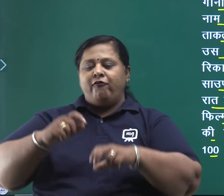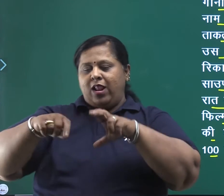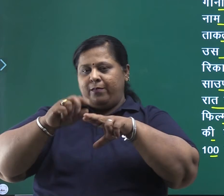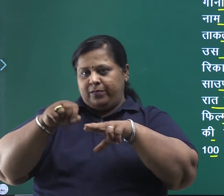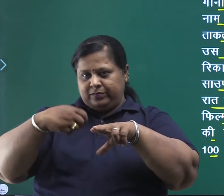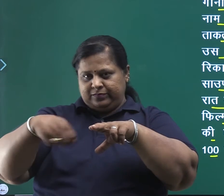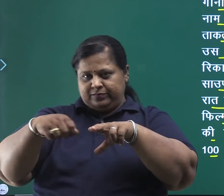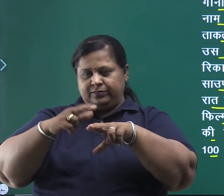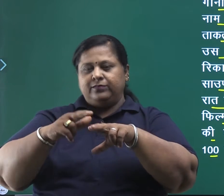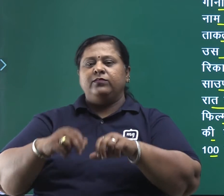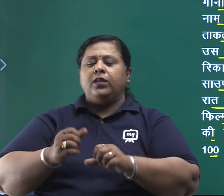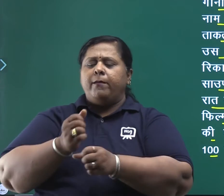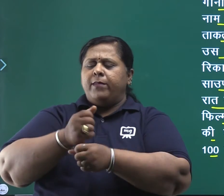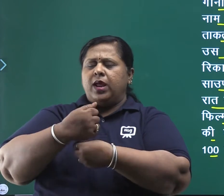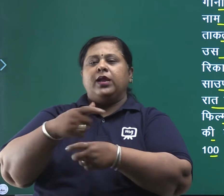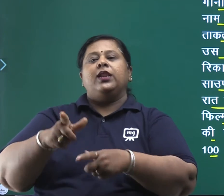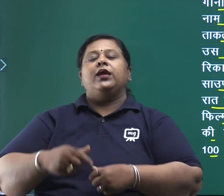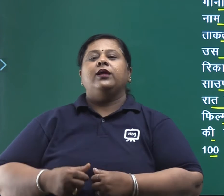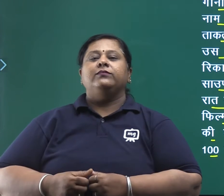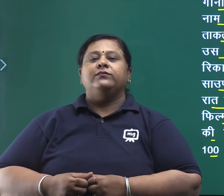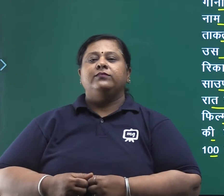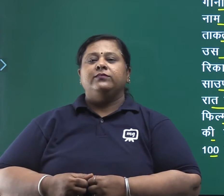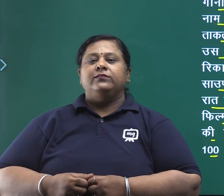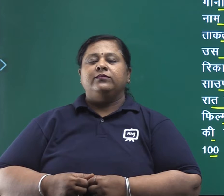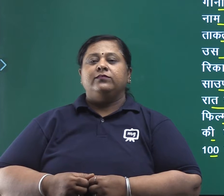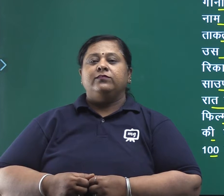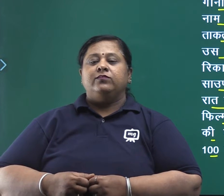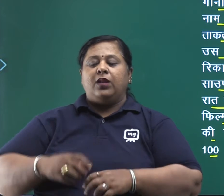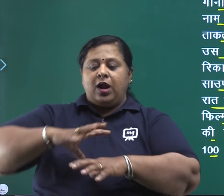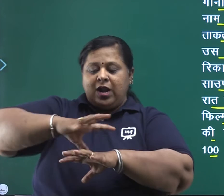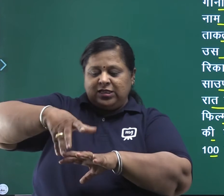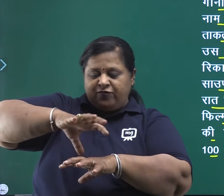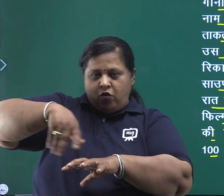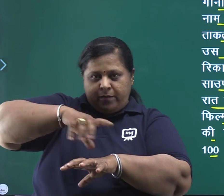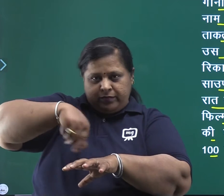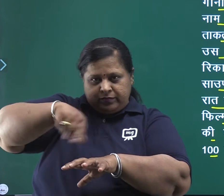फिल्म बनाने के लिए डिस्क फॉर्म